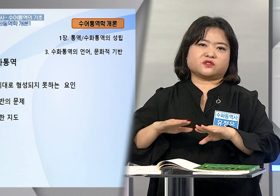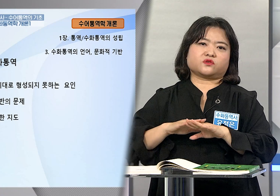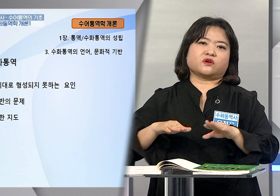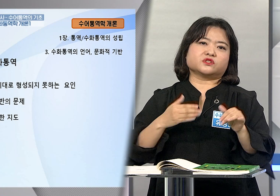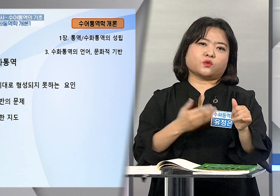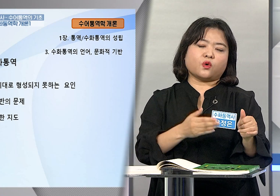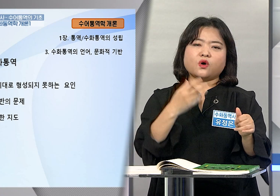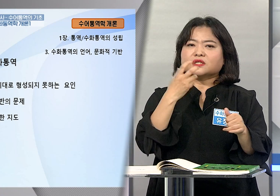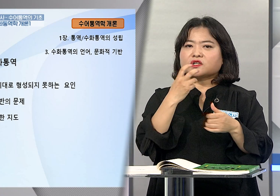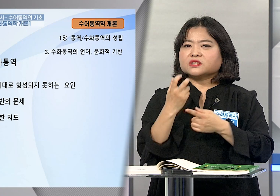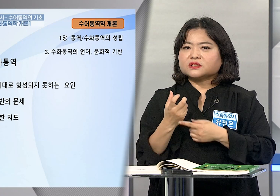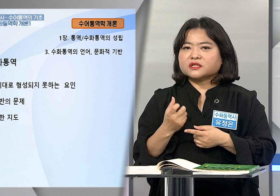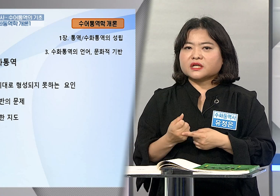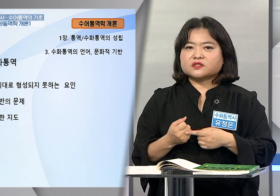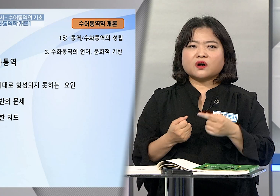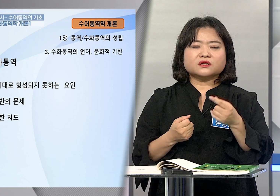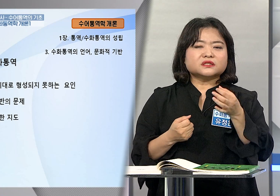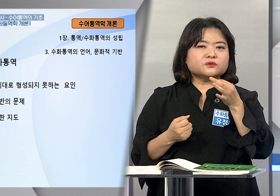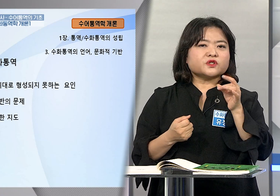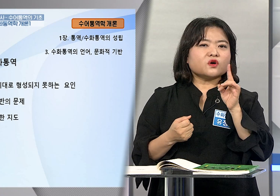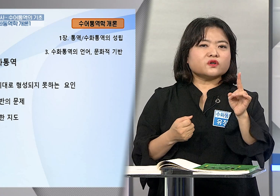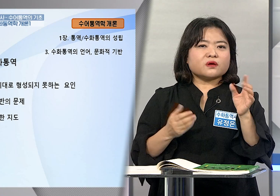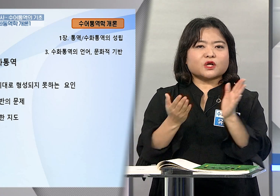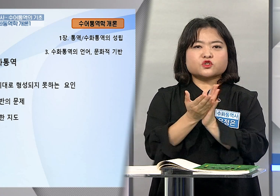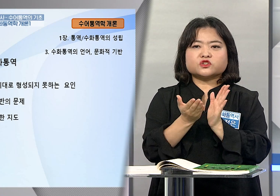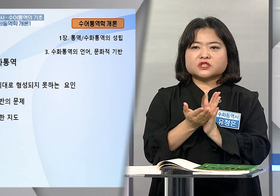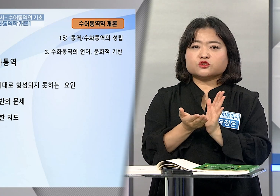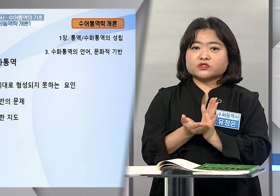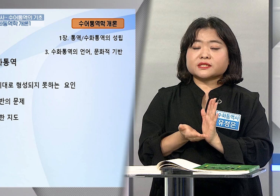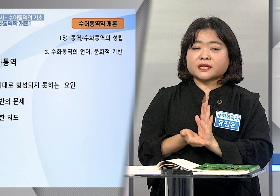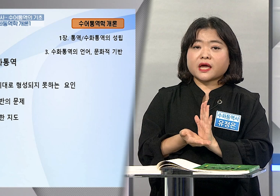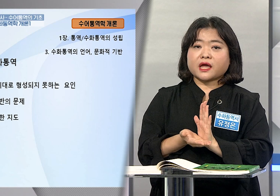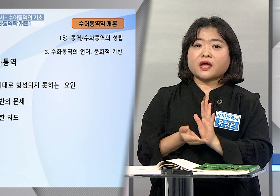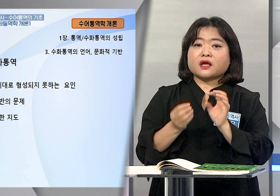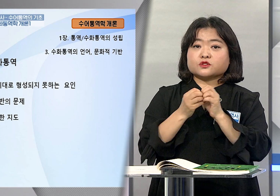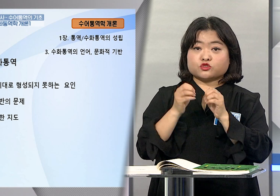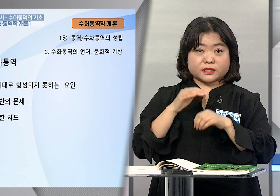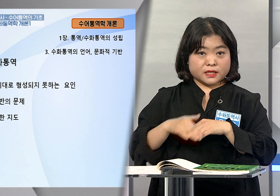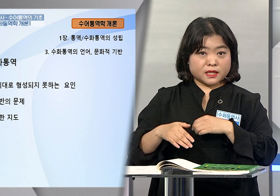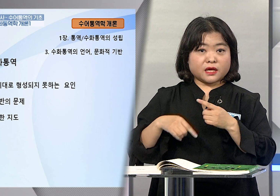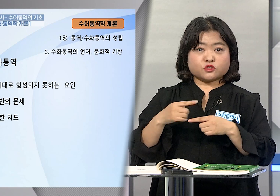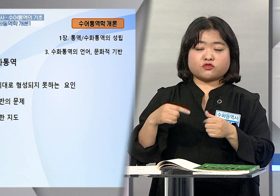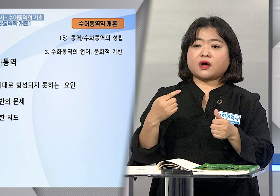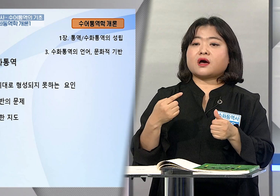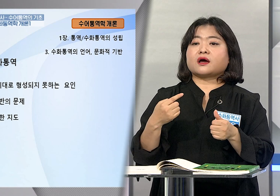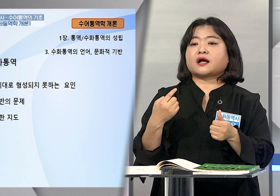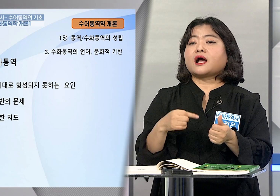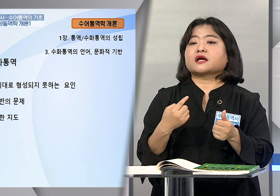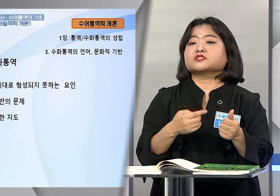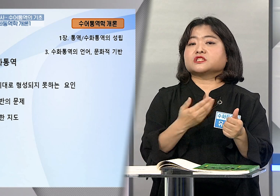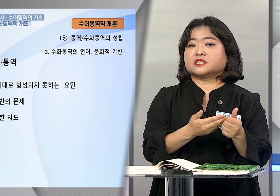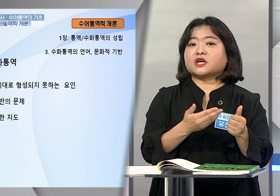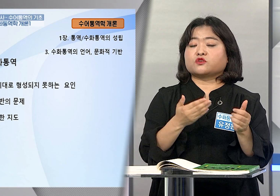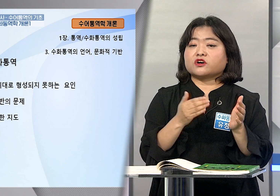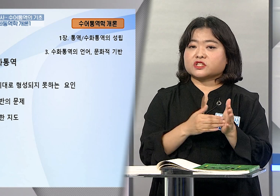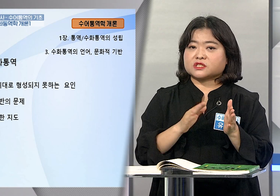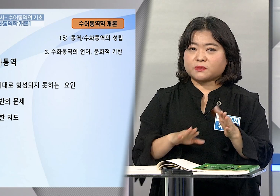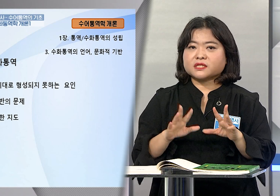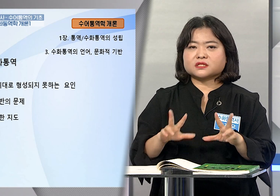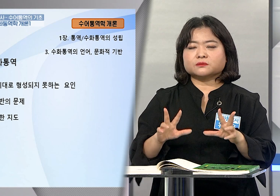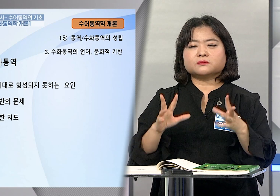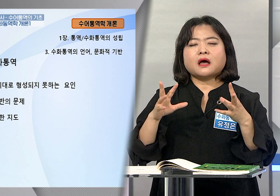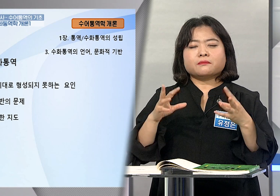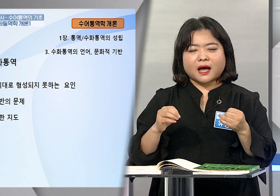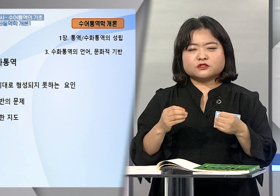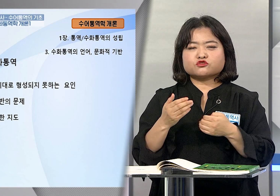의해서 해석되어지고 청인들에 의해서 음성 언어에 맞춰진 유사체계의 수화가 가르치게